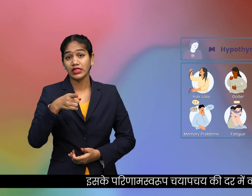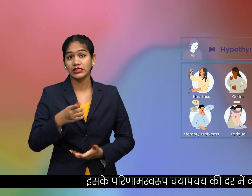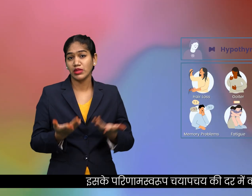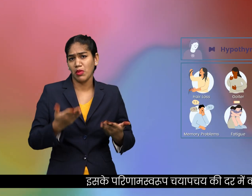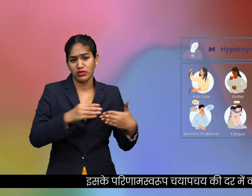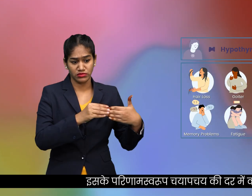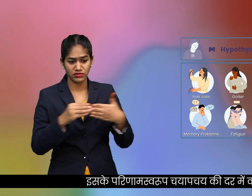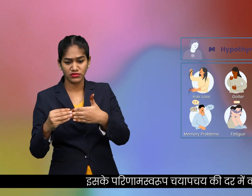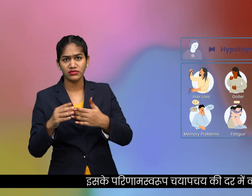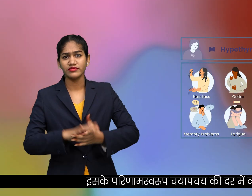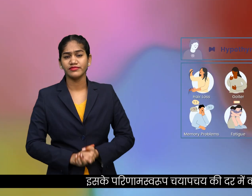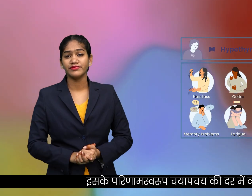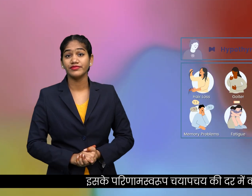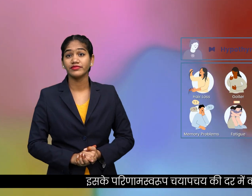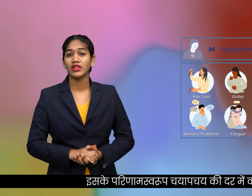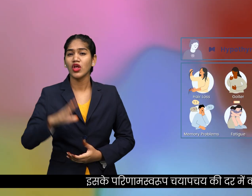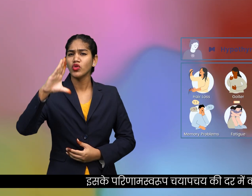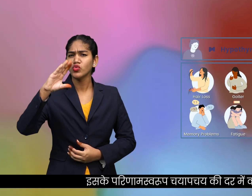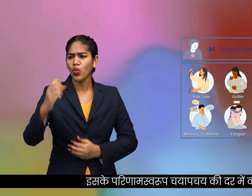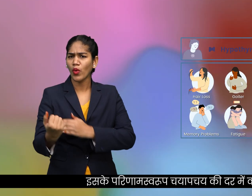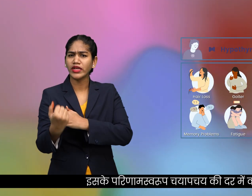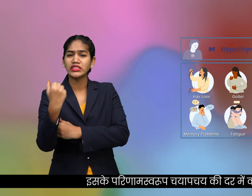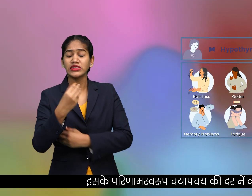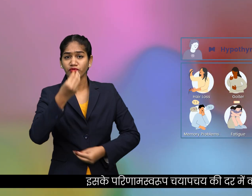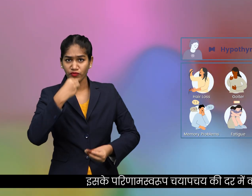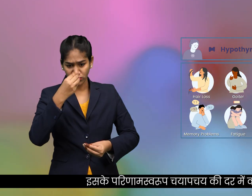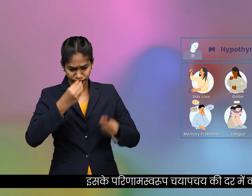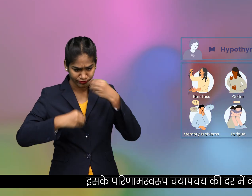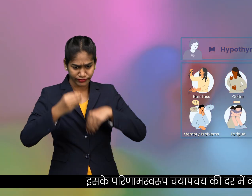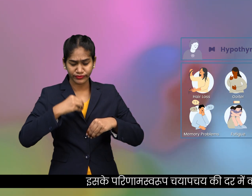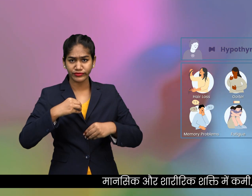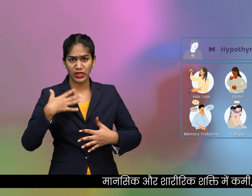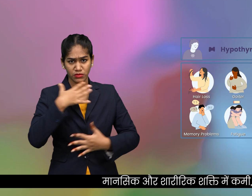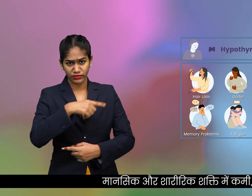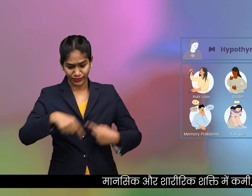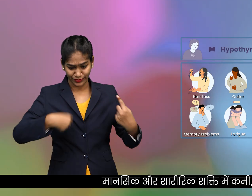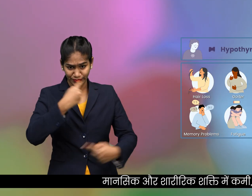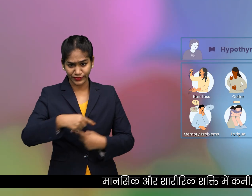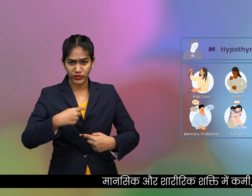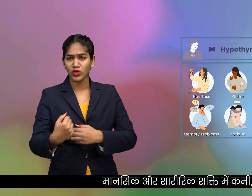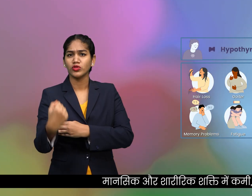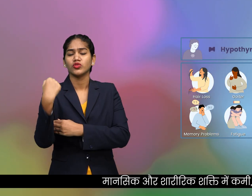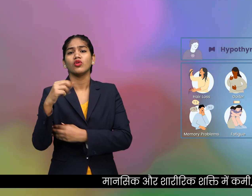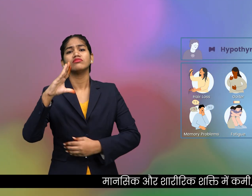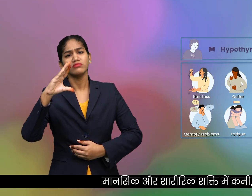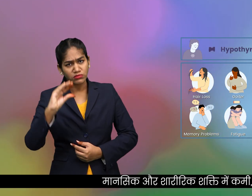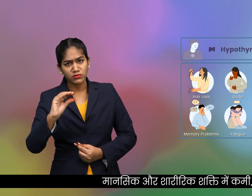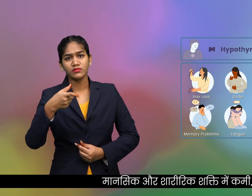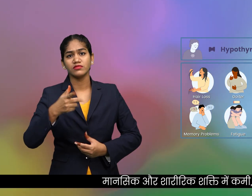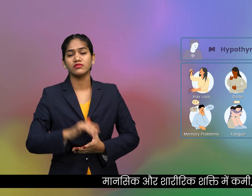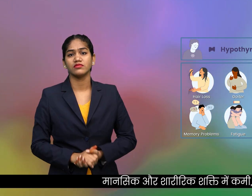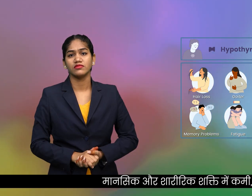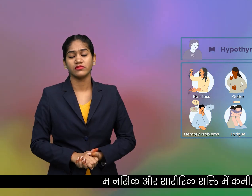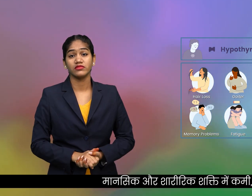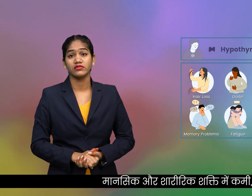इसके परिणाम स्वरूप चयापचय की दर में कमी, मानसिक और शारीरिक